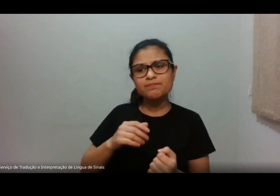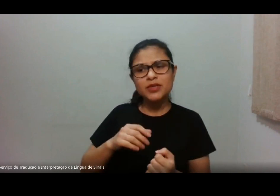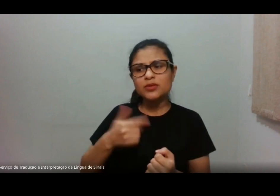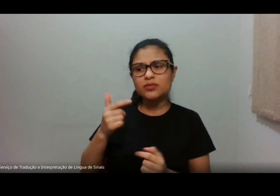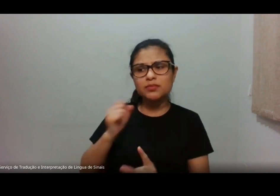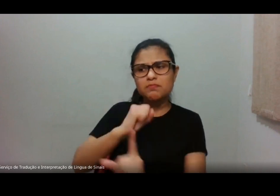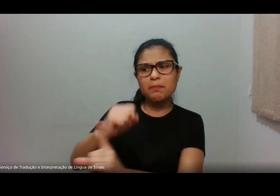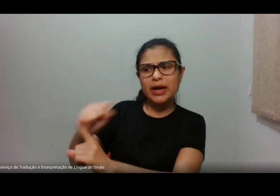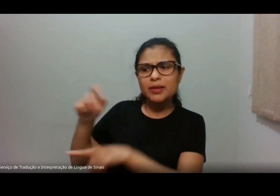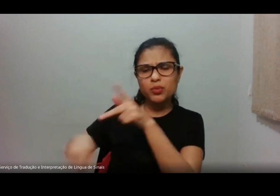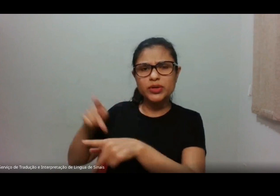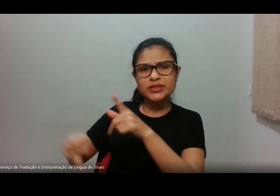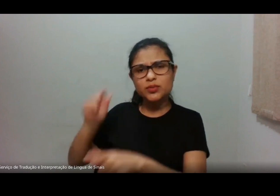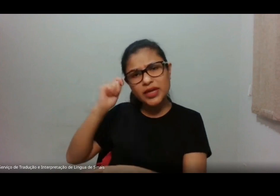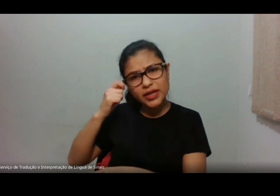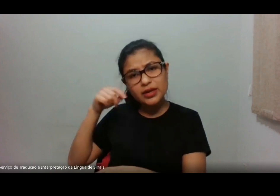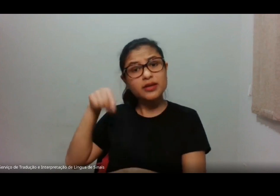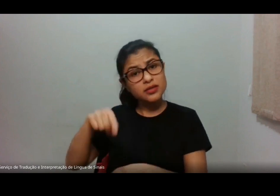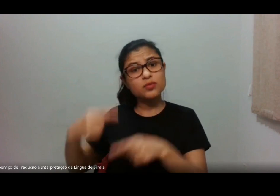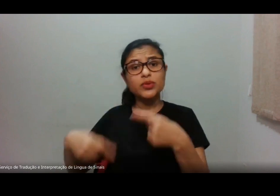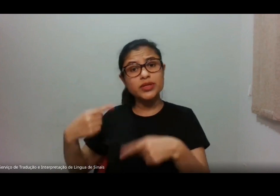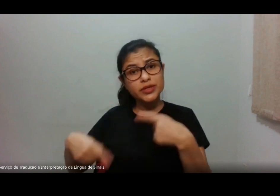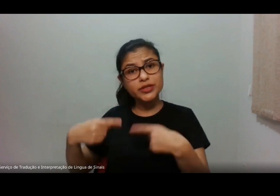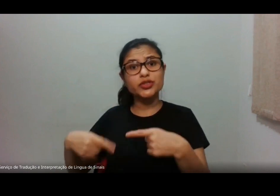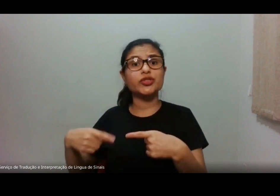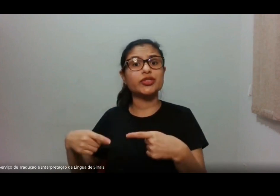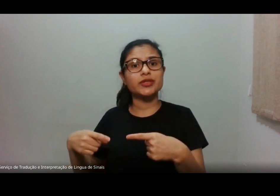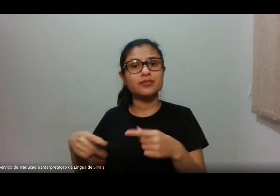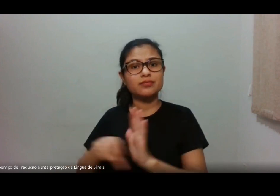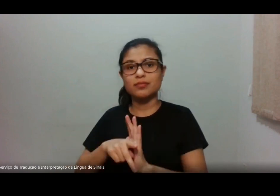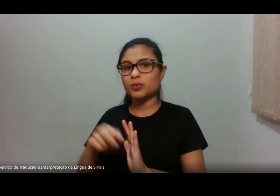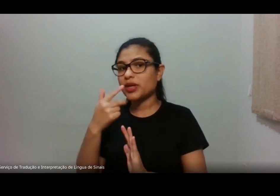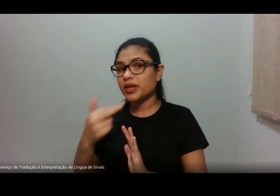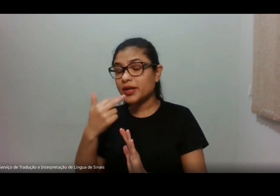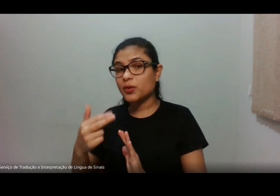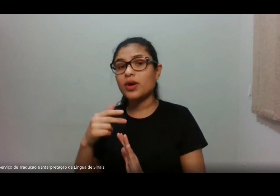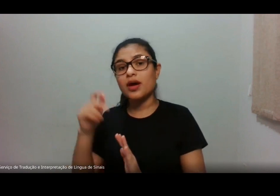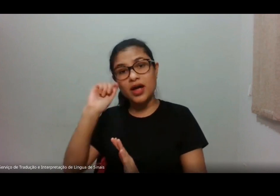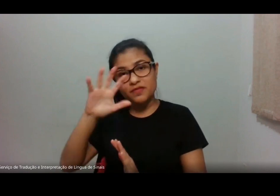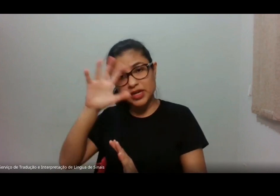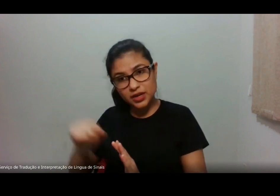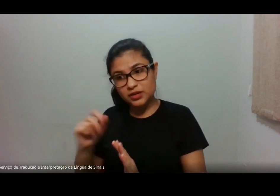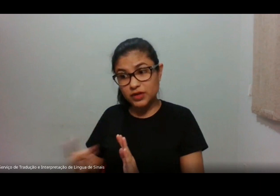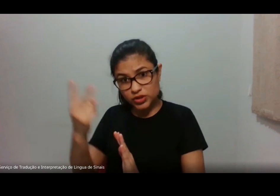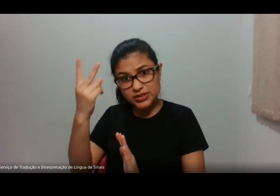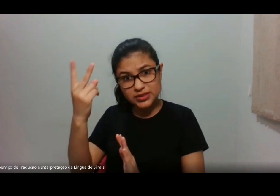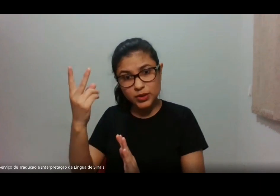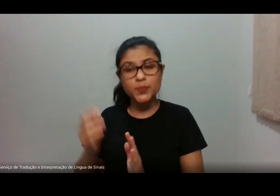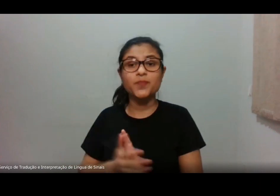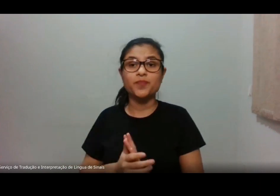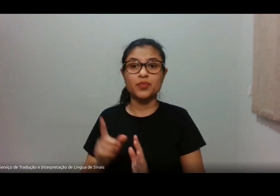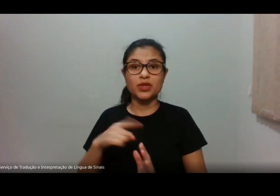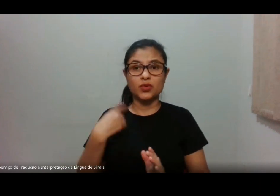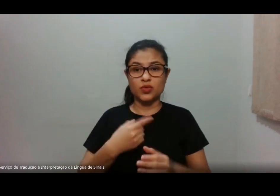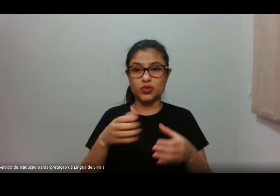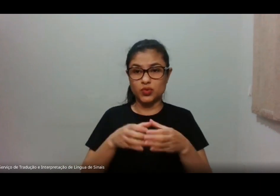Certo? Isto é uma política de valorização das línguas de matriz africana, né? No nosso grupo de políticas linguísticas, e